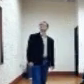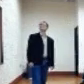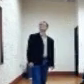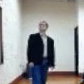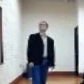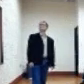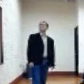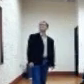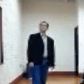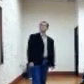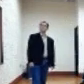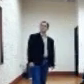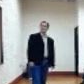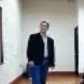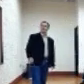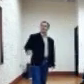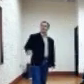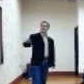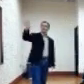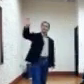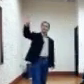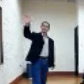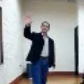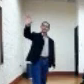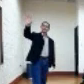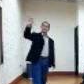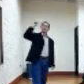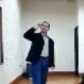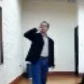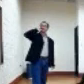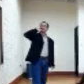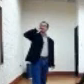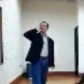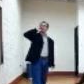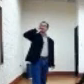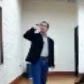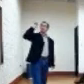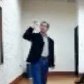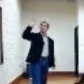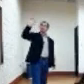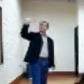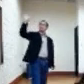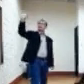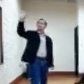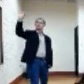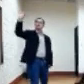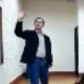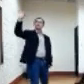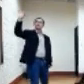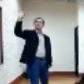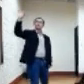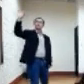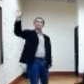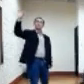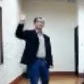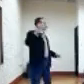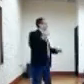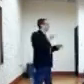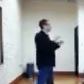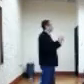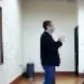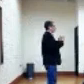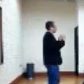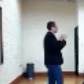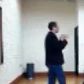recordar que ante esta propuesta de querer hacer lenguaje de señas guatemalteco en diseño gráfico, prácticamente